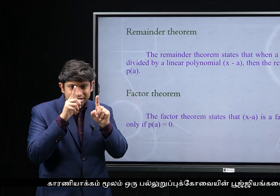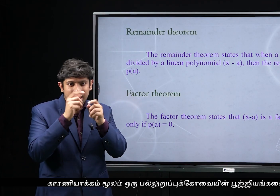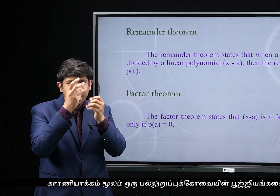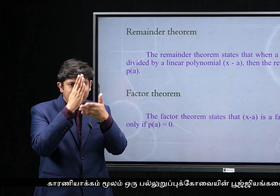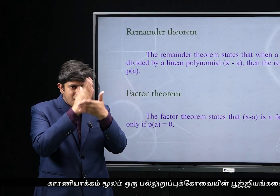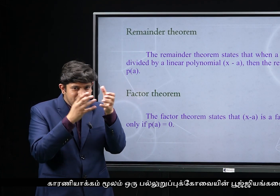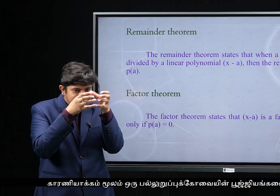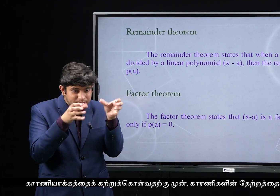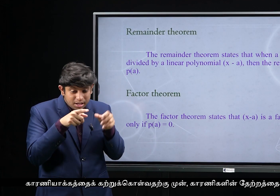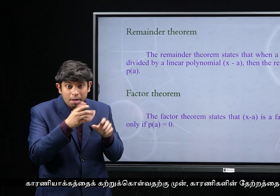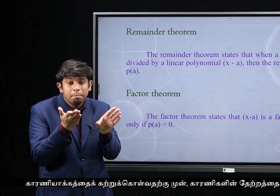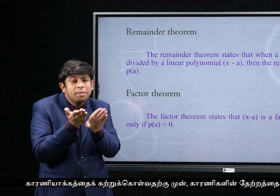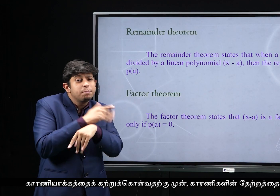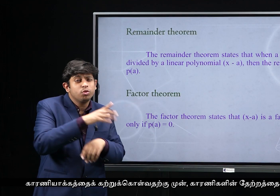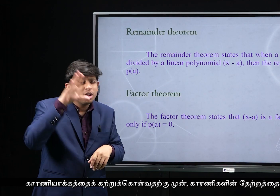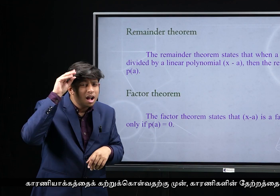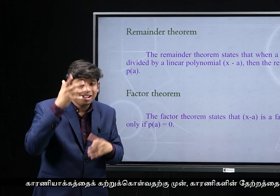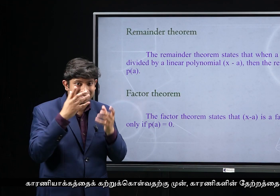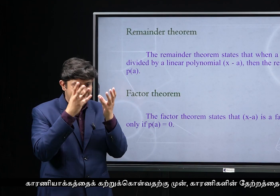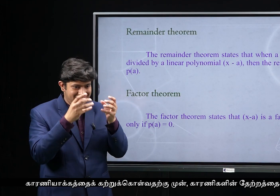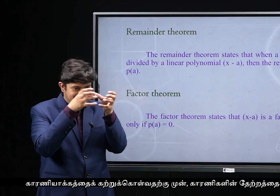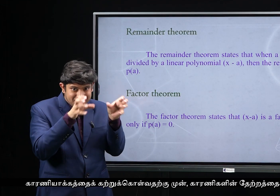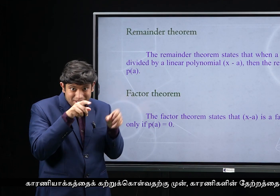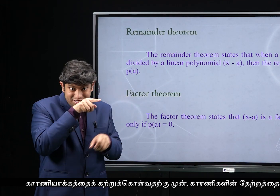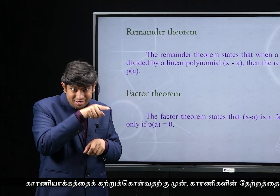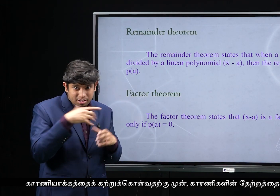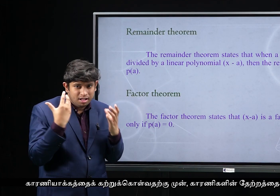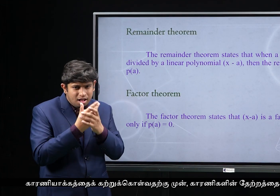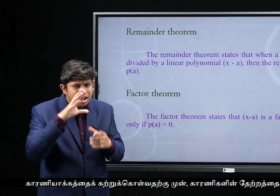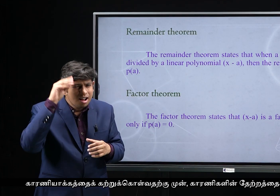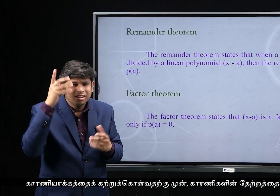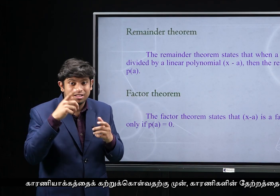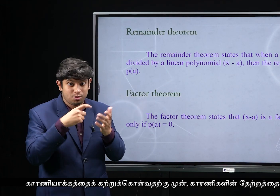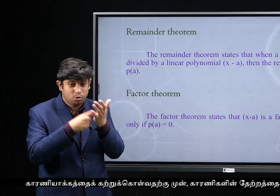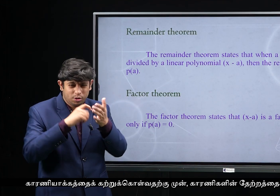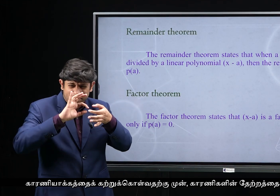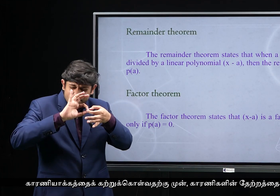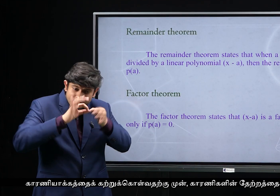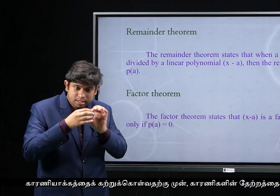பூஜ்ஜியங்களை பார்ப்போம். காரணியாக்கத்தை கற்றுக்கொள்வதற்கு முன் காரணிகளின் தேற்றத்தை கற்றுக்கொள்வோம்.